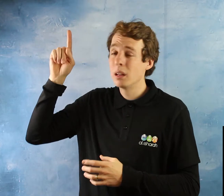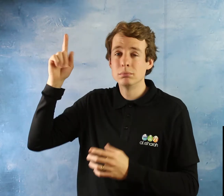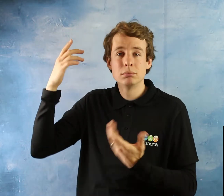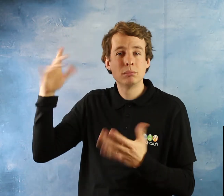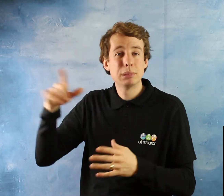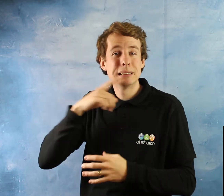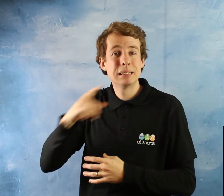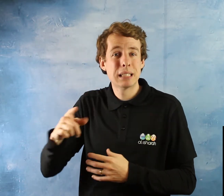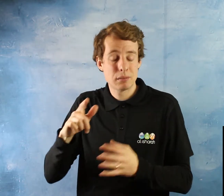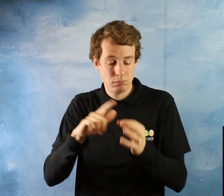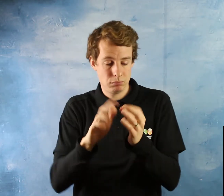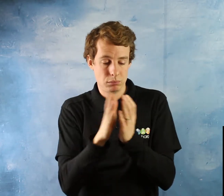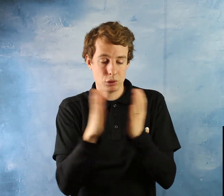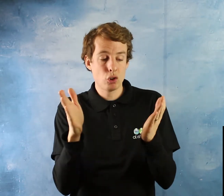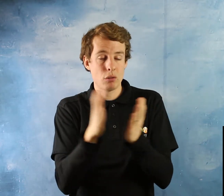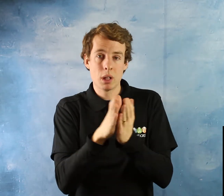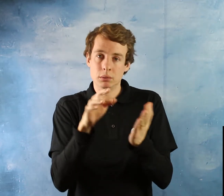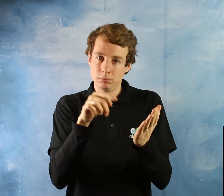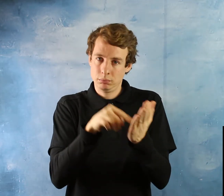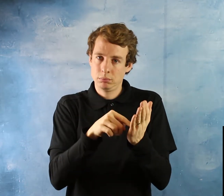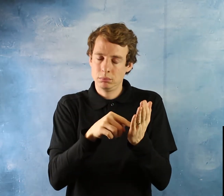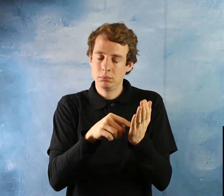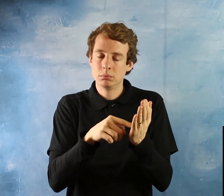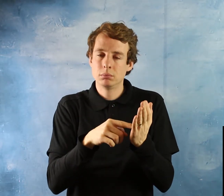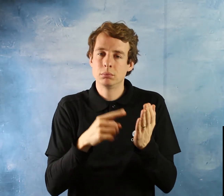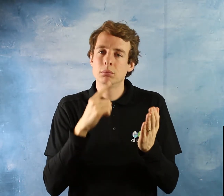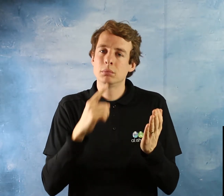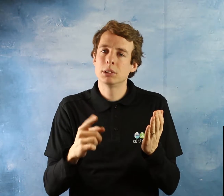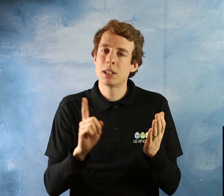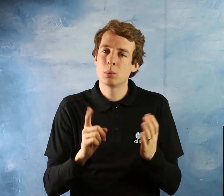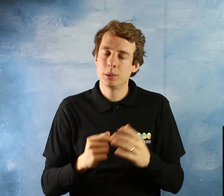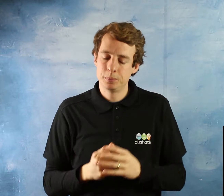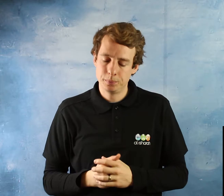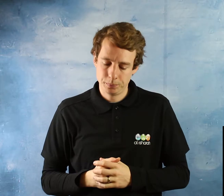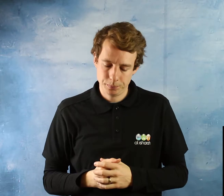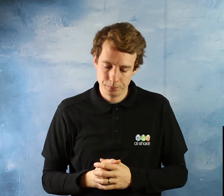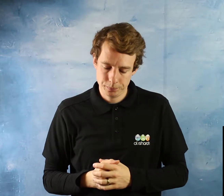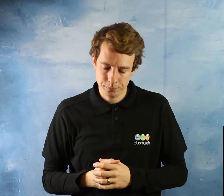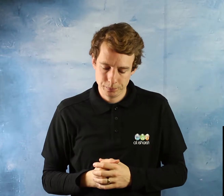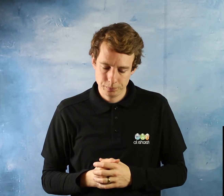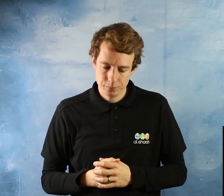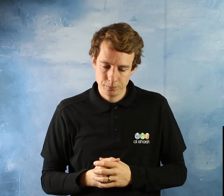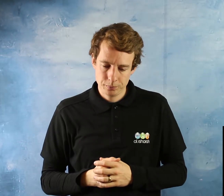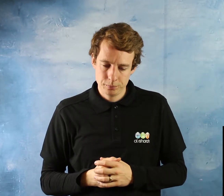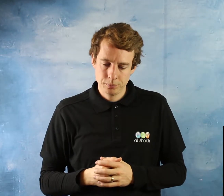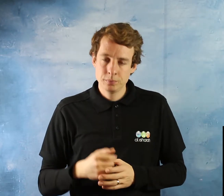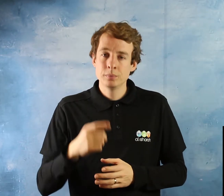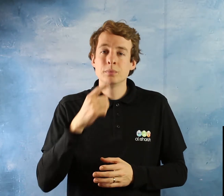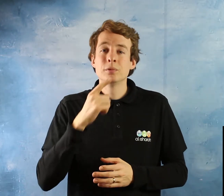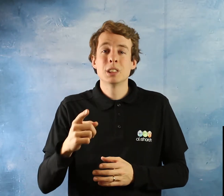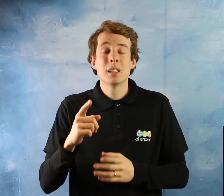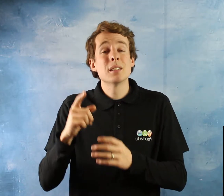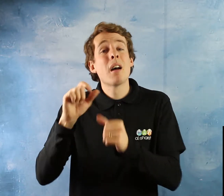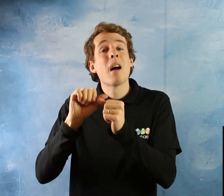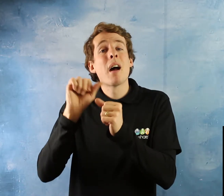الْآخِرَةُ نَجْعَلُهَا لِلَّذِينَ لَا يُرِيدُونَ عُلُوًا فِي الْأَرْضِ وَلَا فَسَادًا وَالْعَاقِبَةُ لِلْمُتَّقِينَ. That home of the hereafter, which